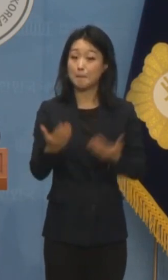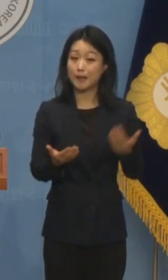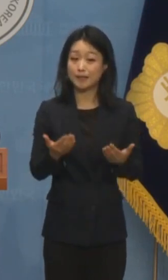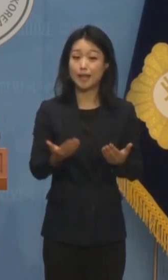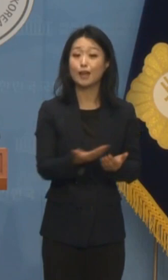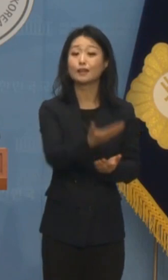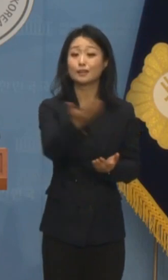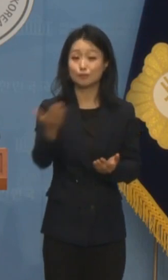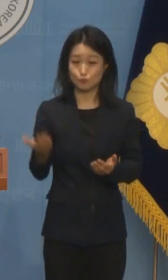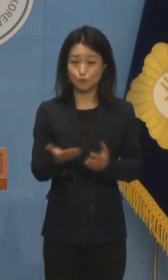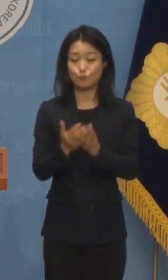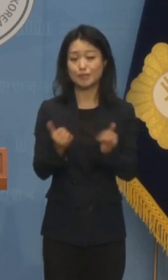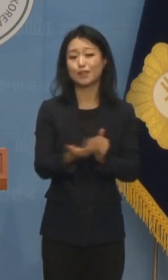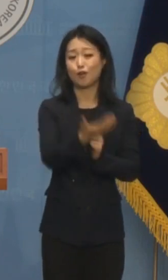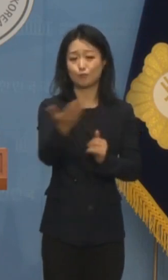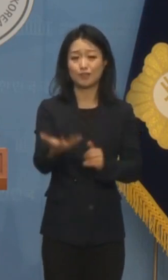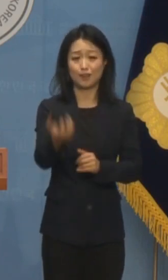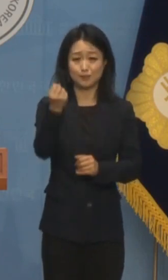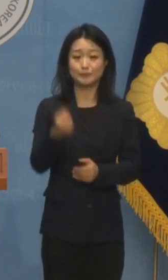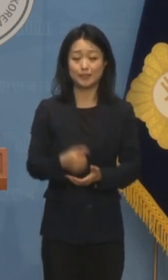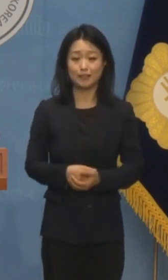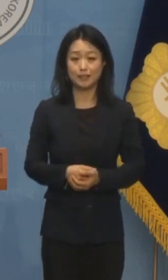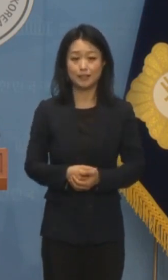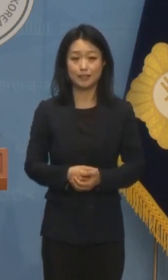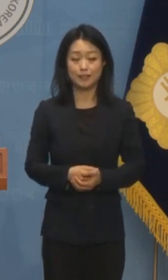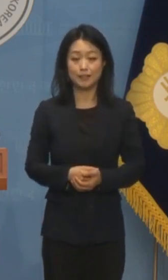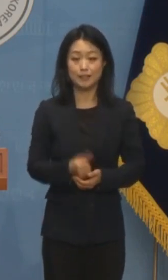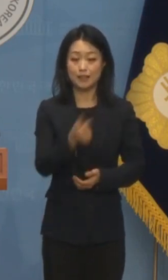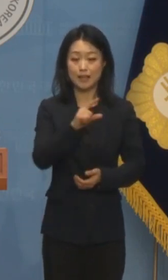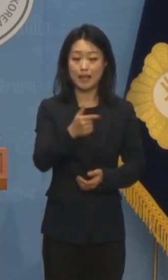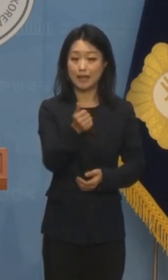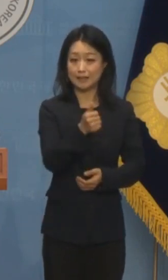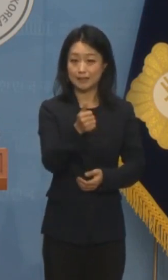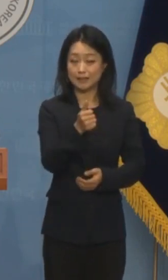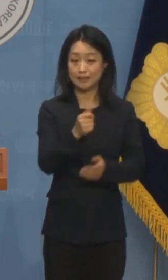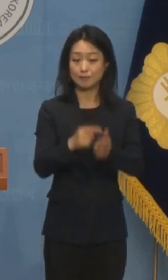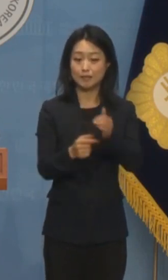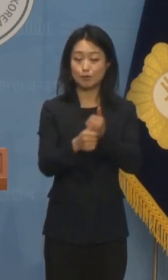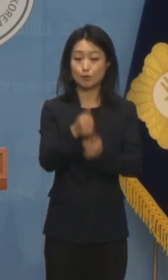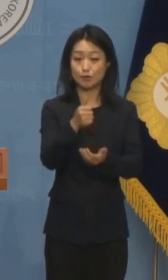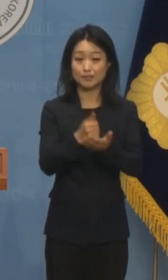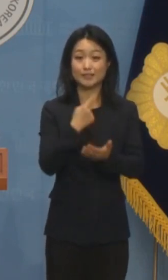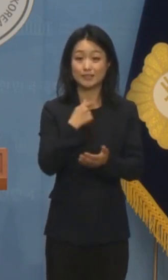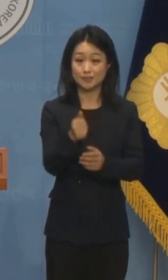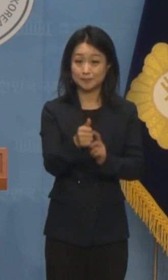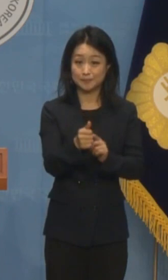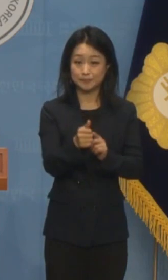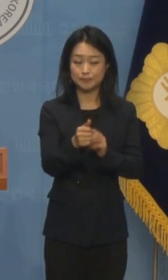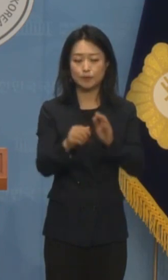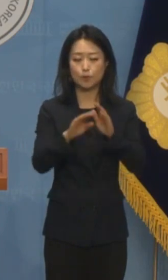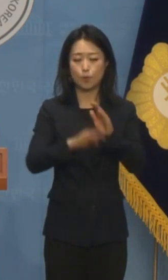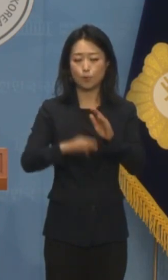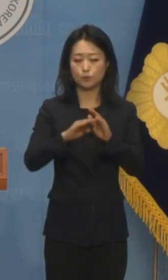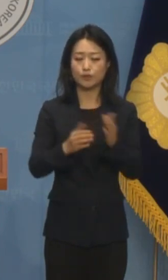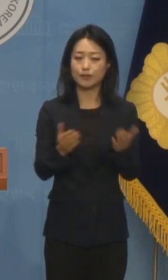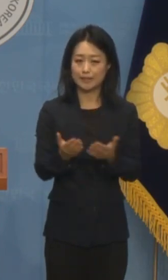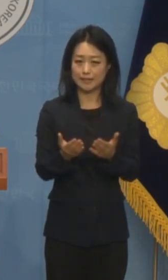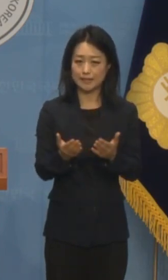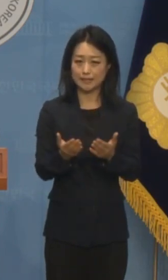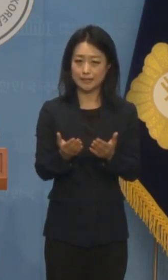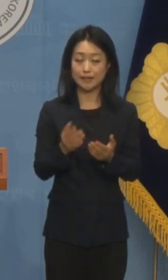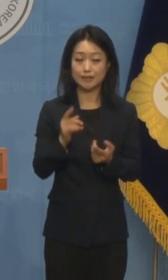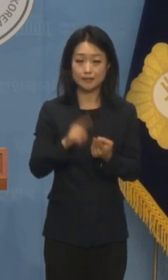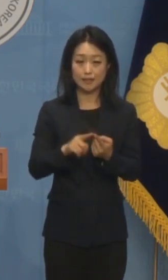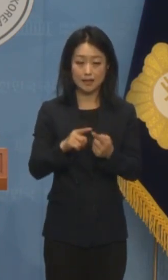국민께서 하십니다 한동훈 전 비대위원장은 공적인 일을 사적으로 처리하는